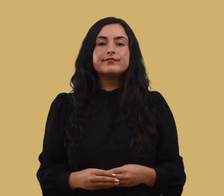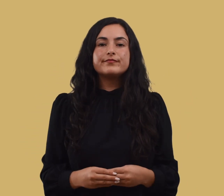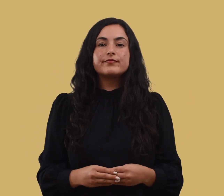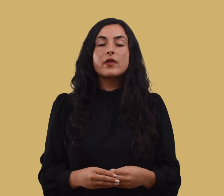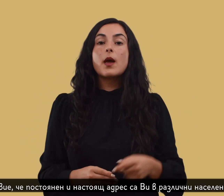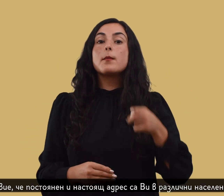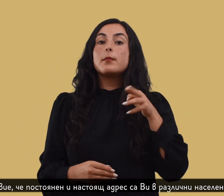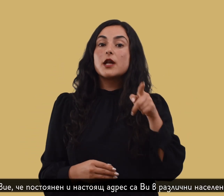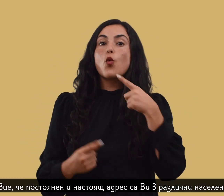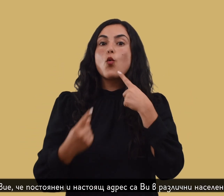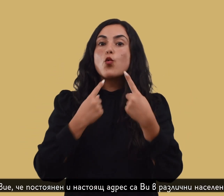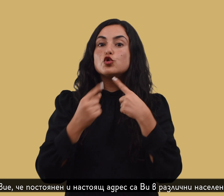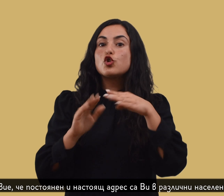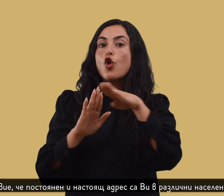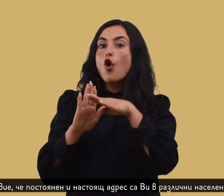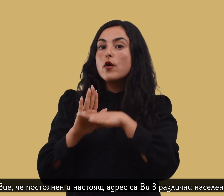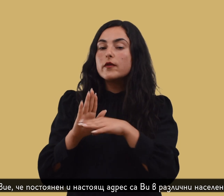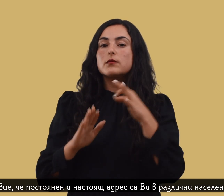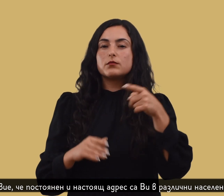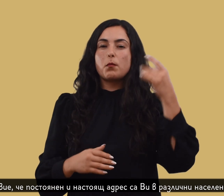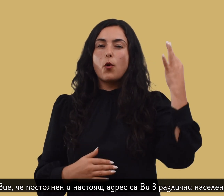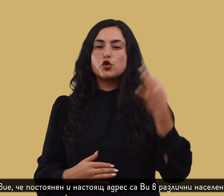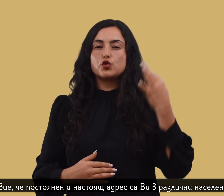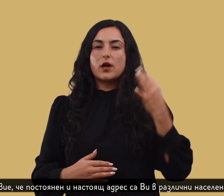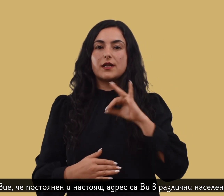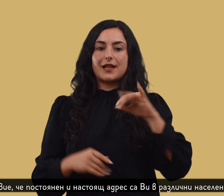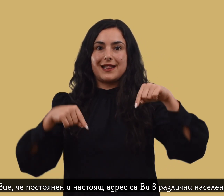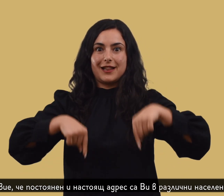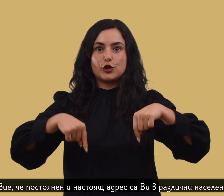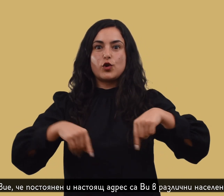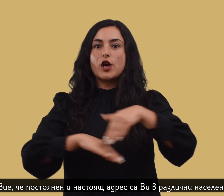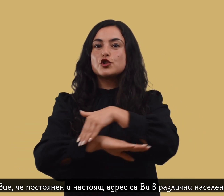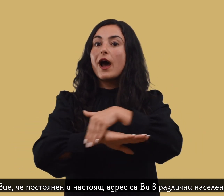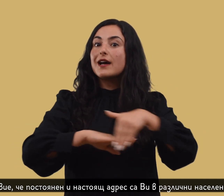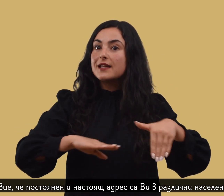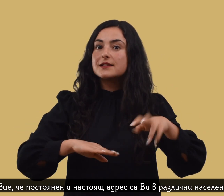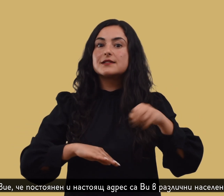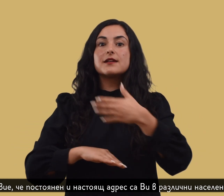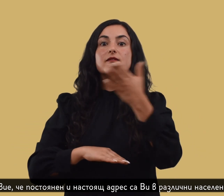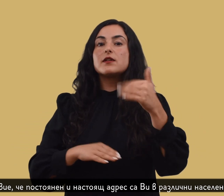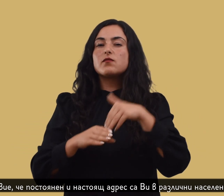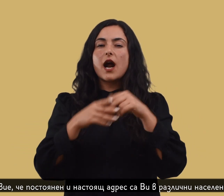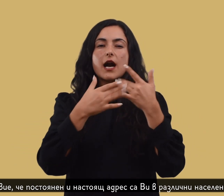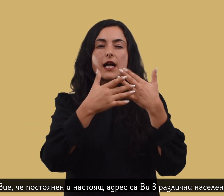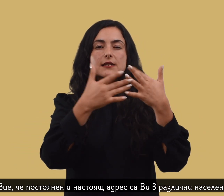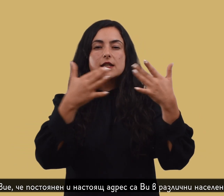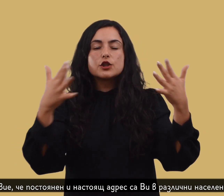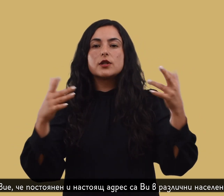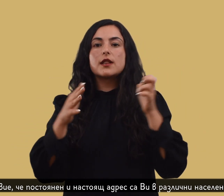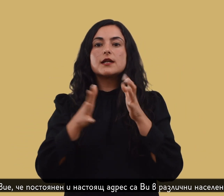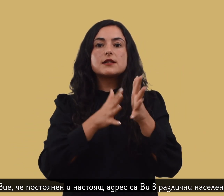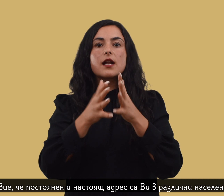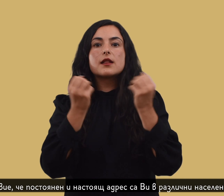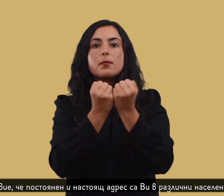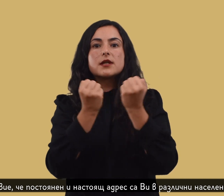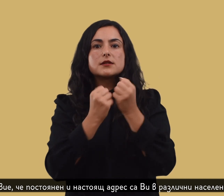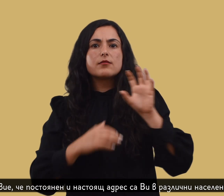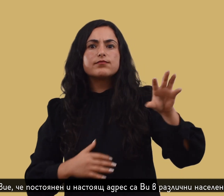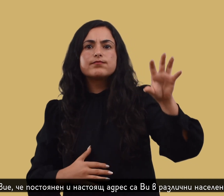При условие, че постоянен и настоящ адрес са ви в различни населени места,